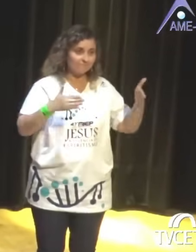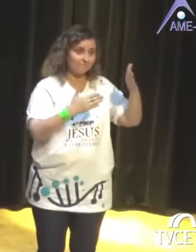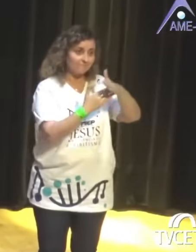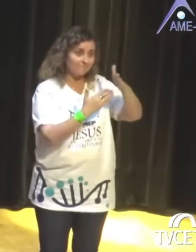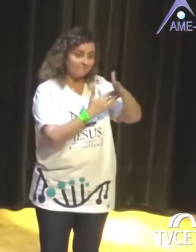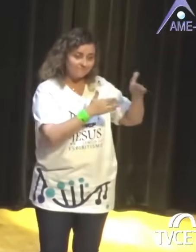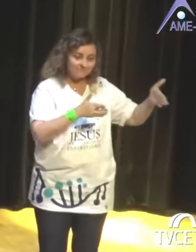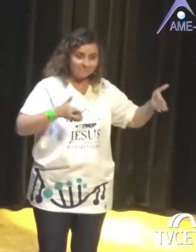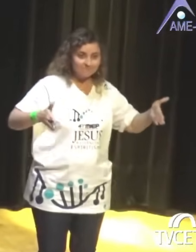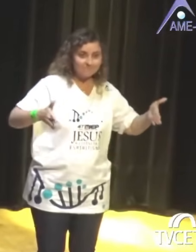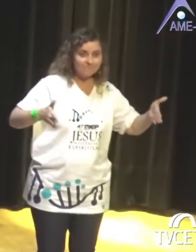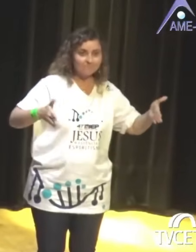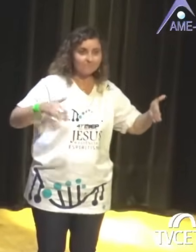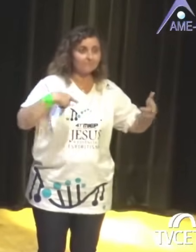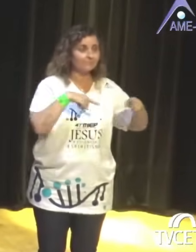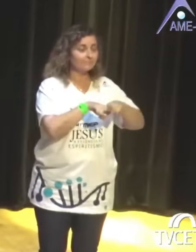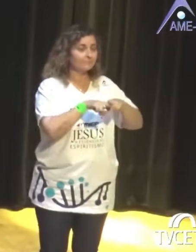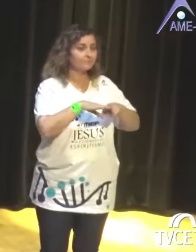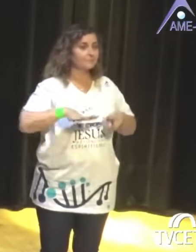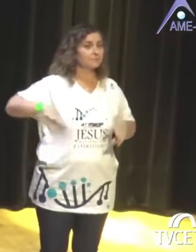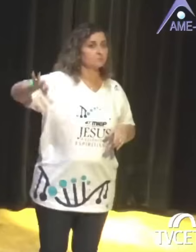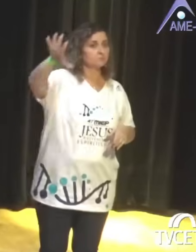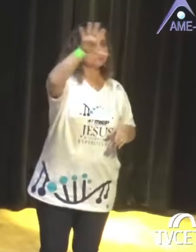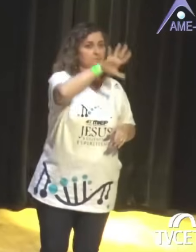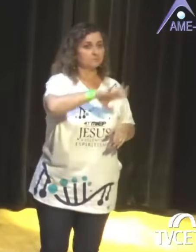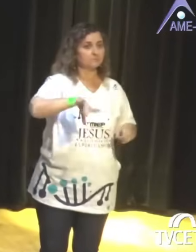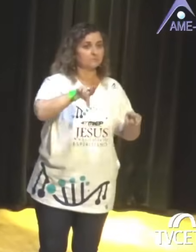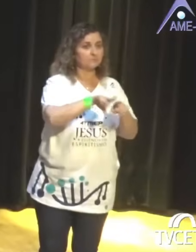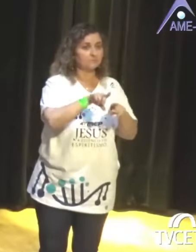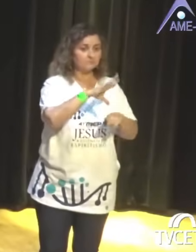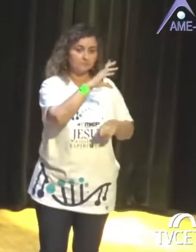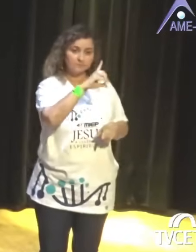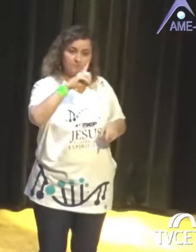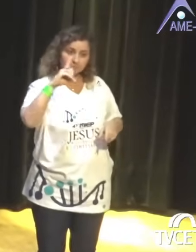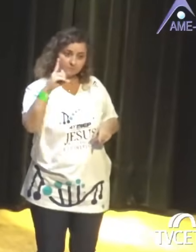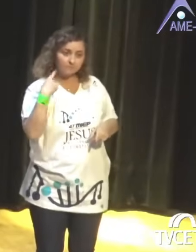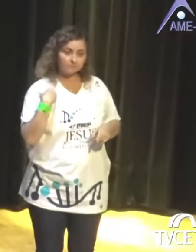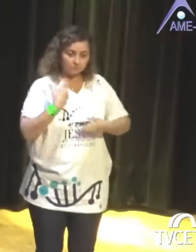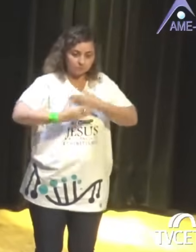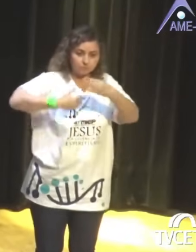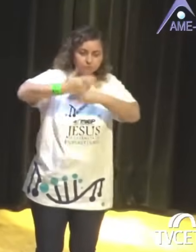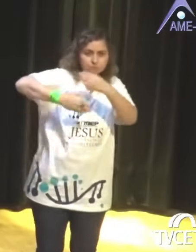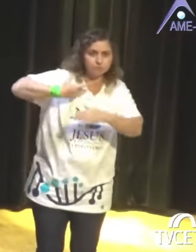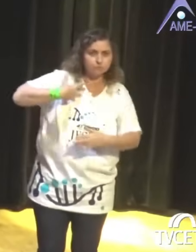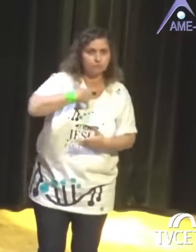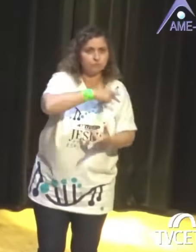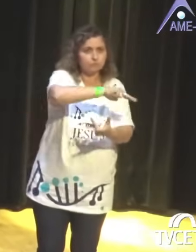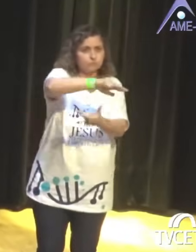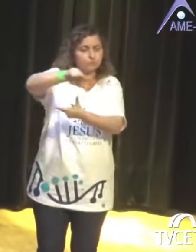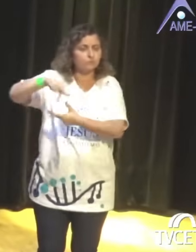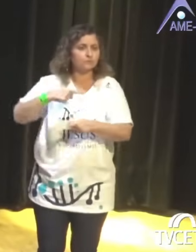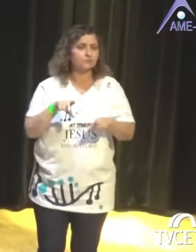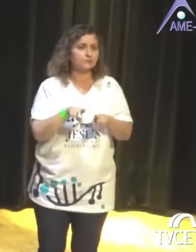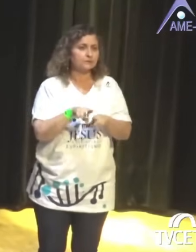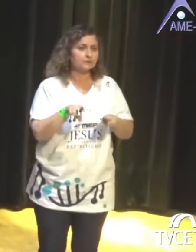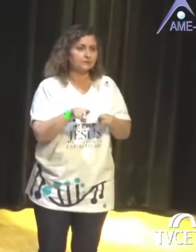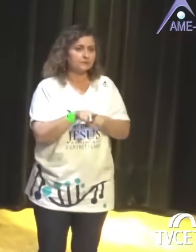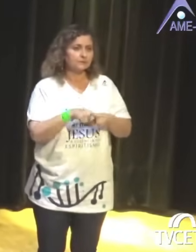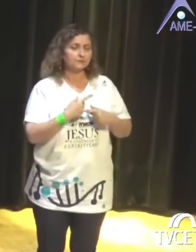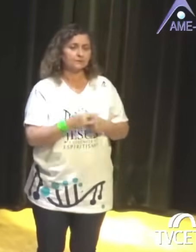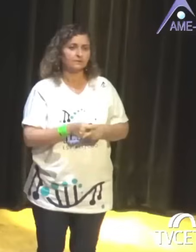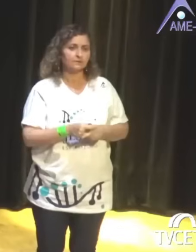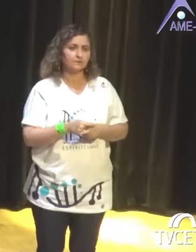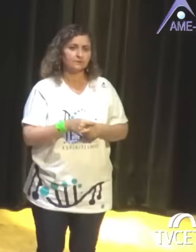sua noção de um coordenador da evolução planetária Então deixa eu dizer uma coisa aqui se